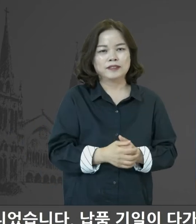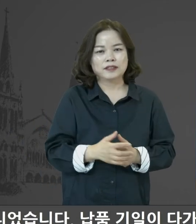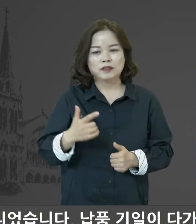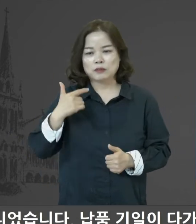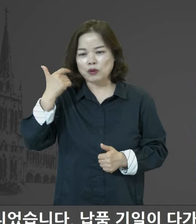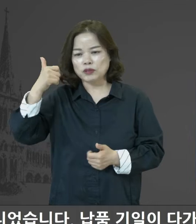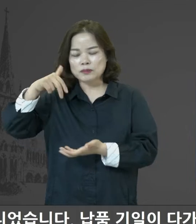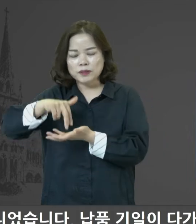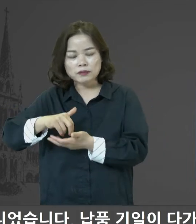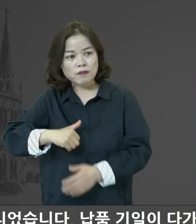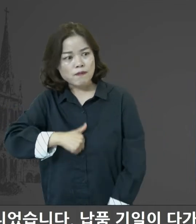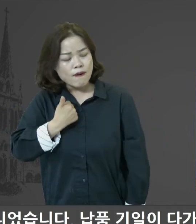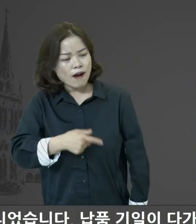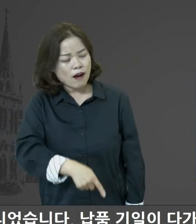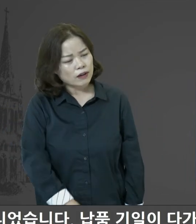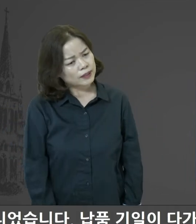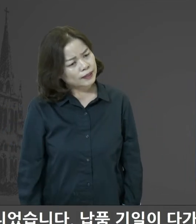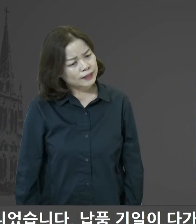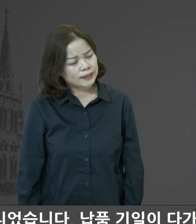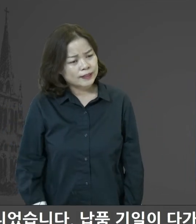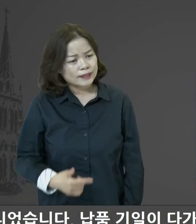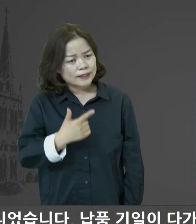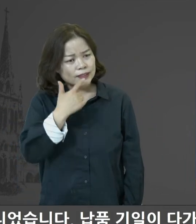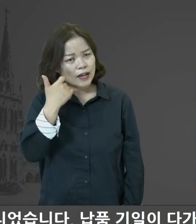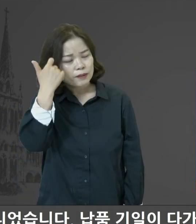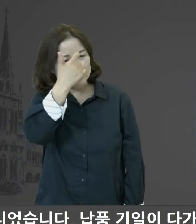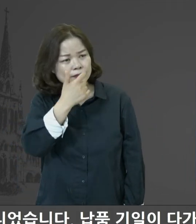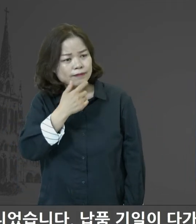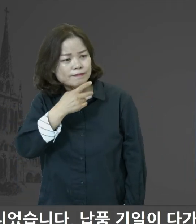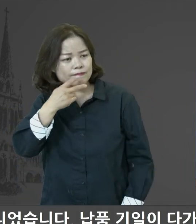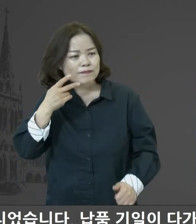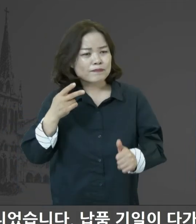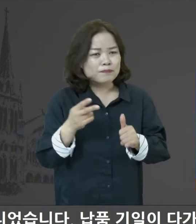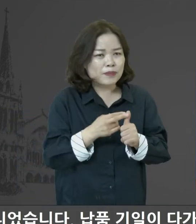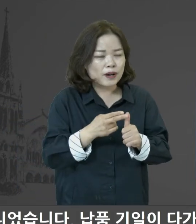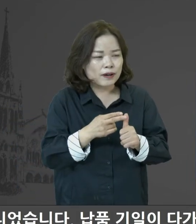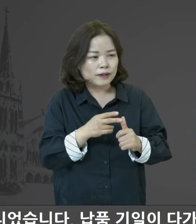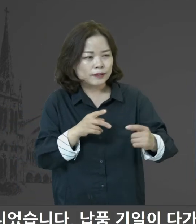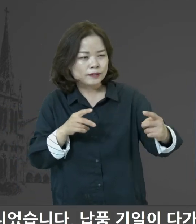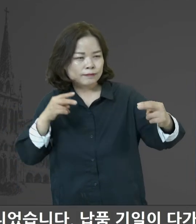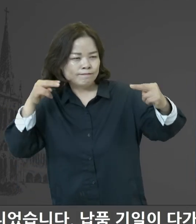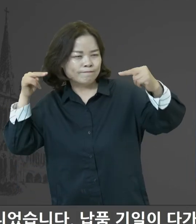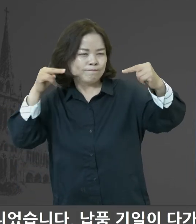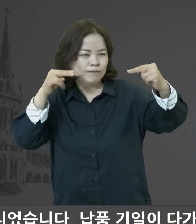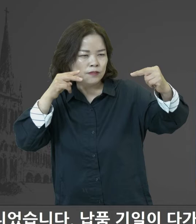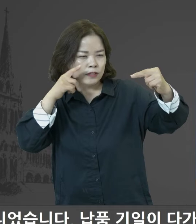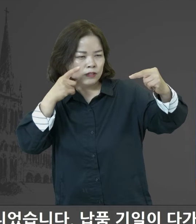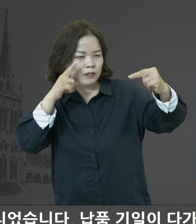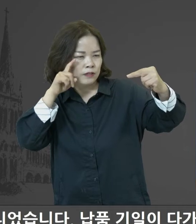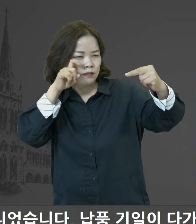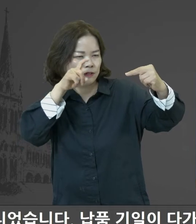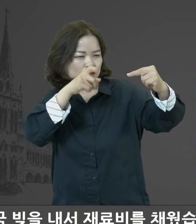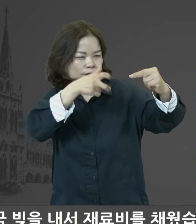났어요. 그래서 아버지 얼굴을 좀 도전적으로 뚫어져라 쳐다보았습니다.